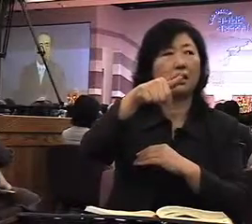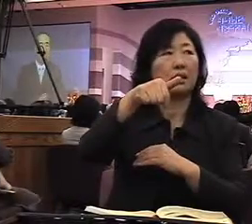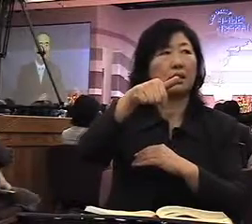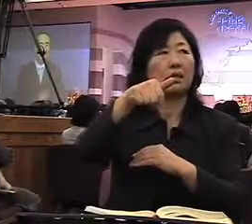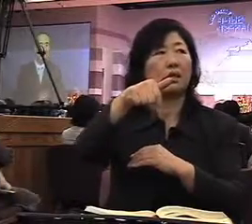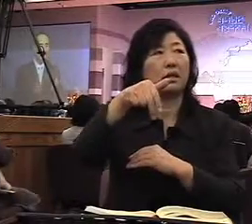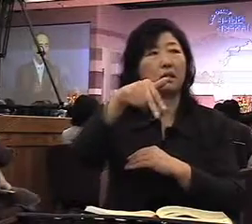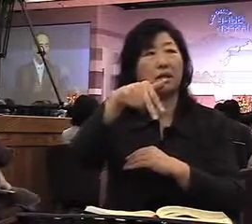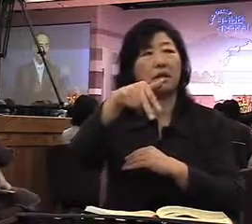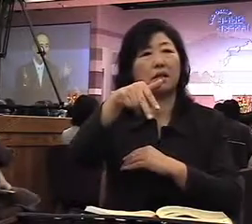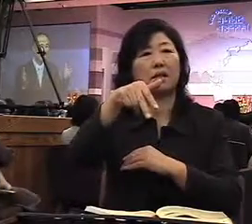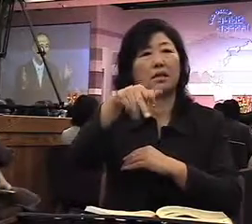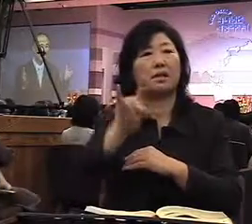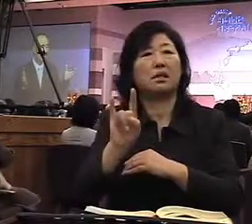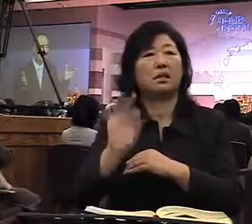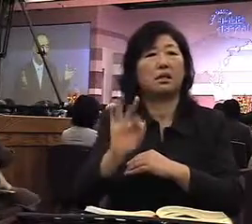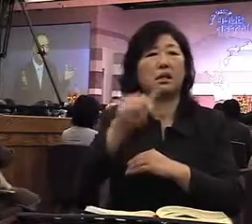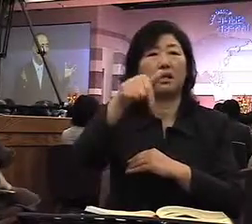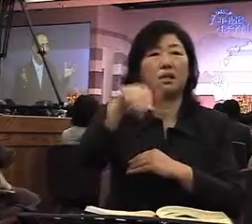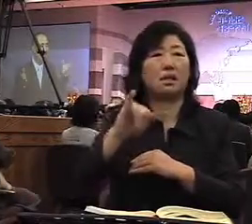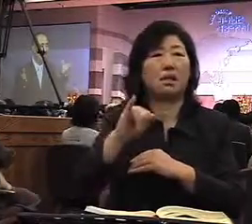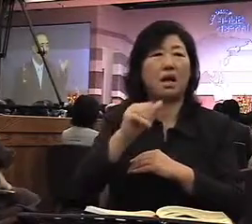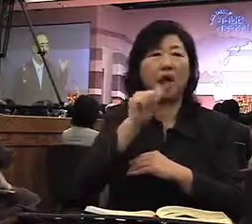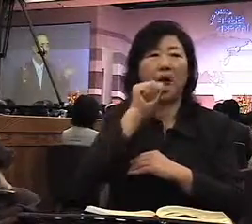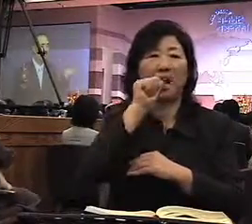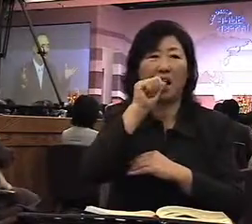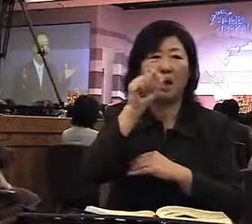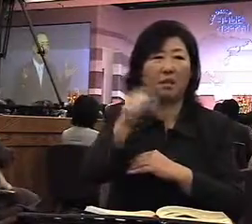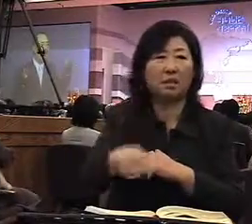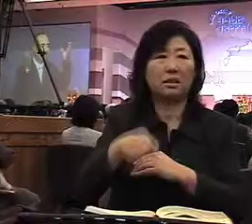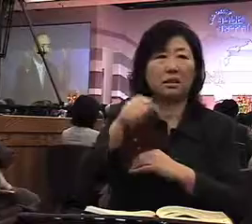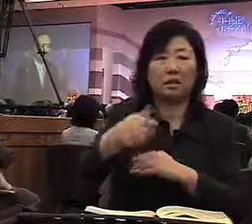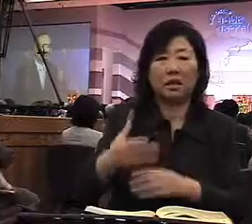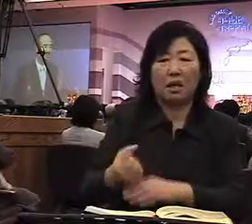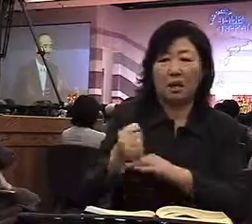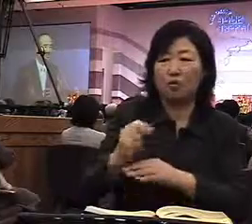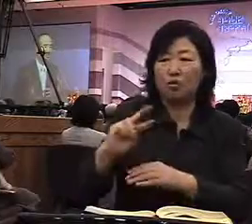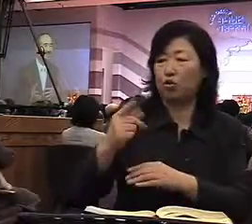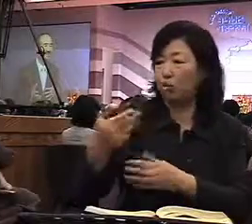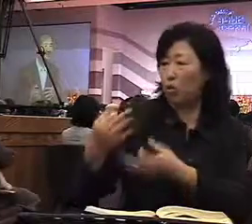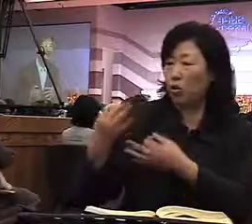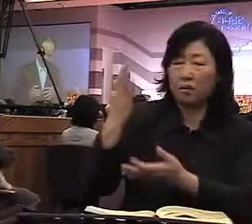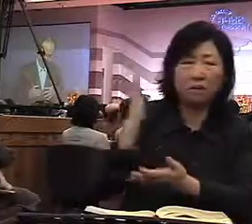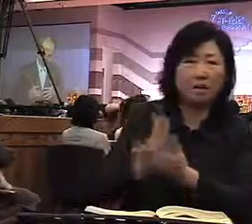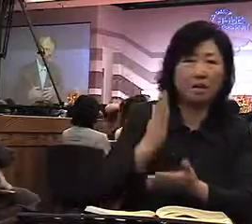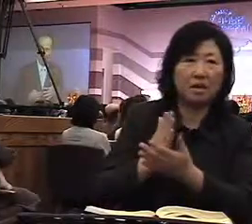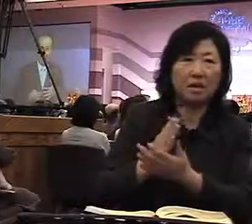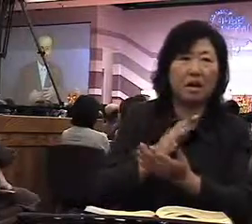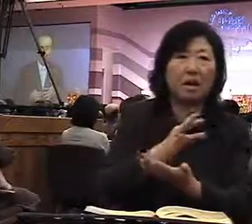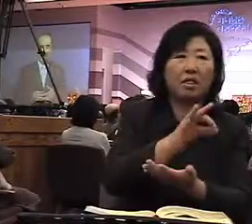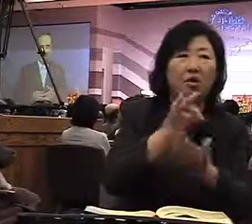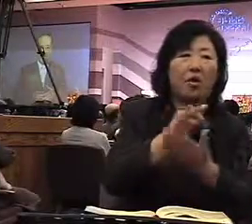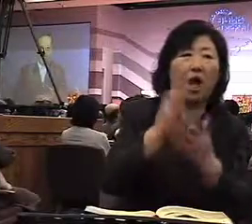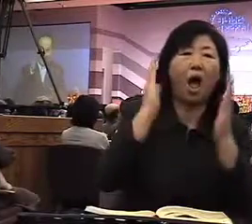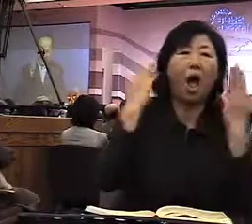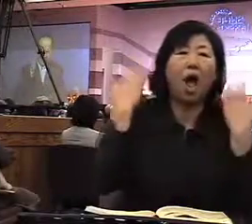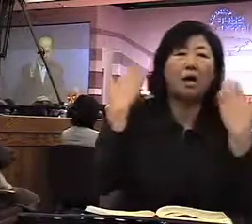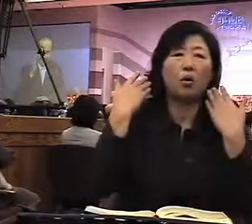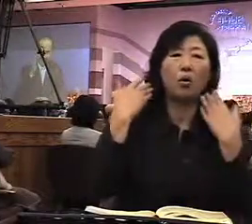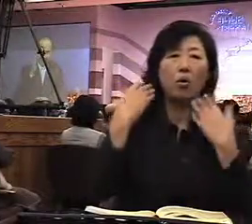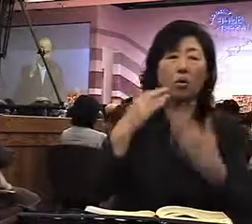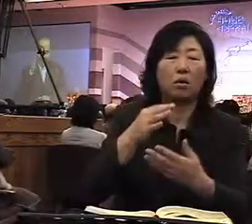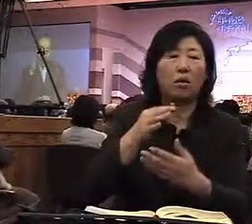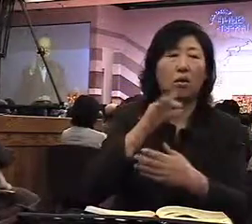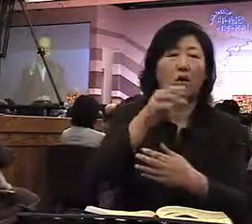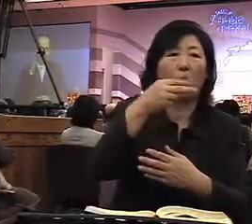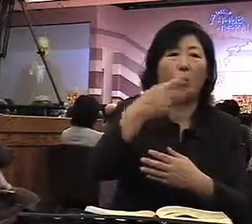제가 그랬습니다. 하나님, 저도 쟁기를 잡고 뒤로 돌아보고 싶은 마음 없습니다. 등록금만 주셔서 내가 학교 그만두라는 거죠. 그랬어요. 그때